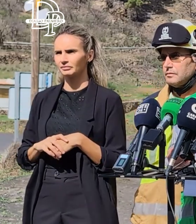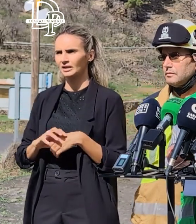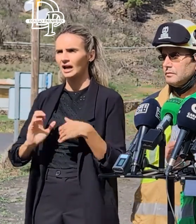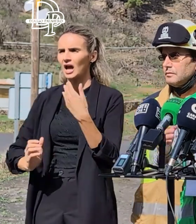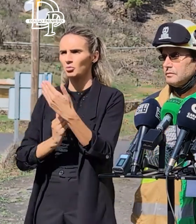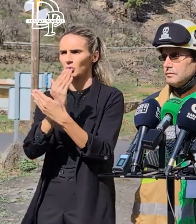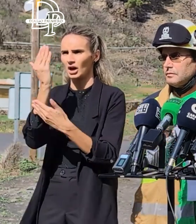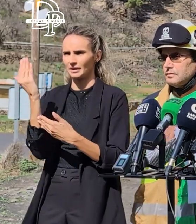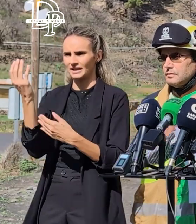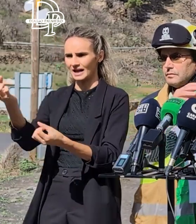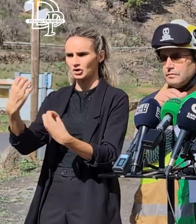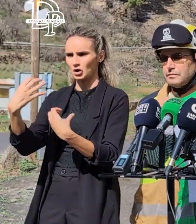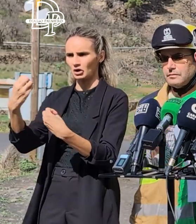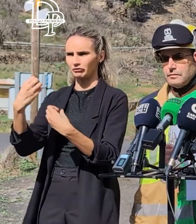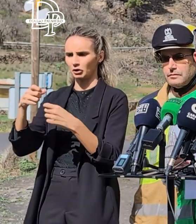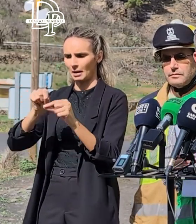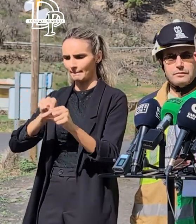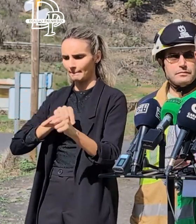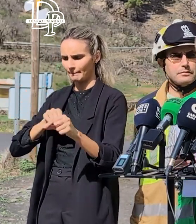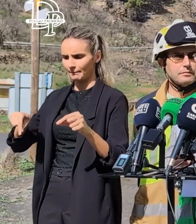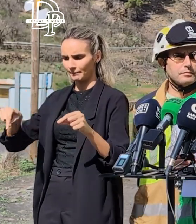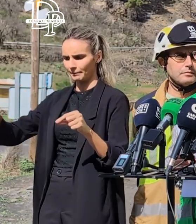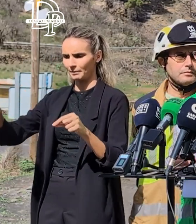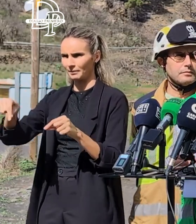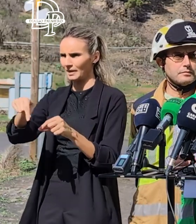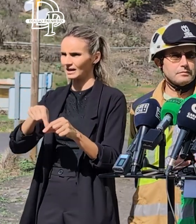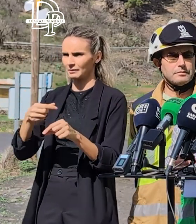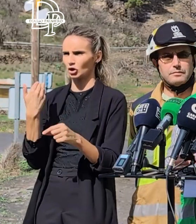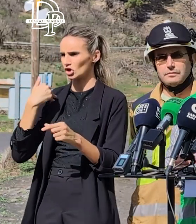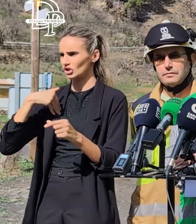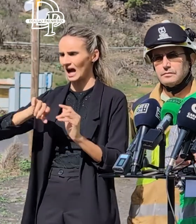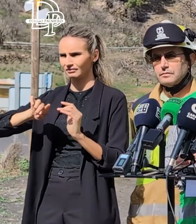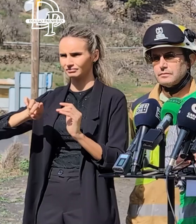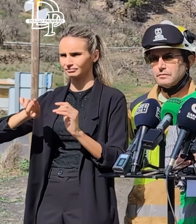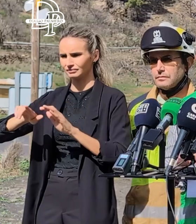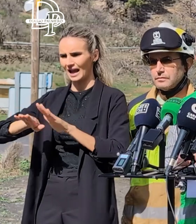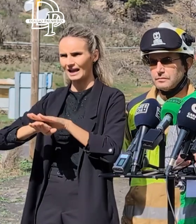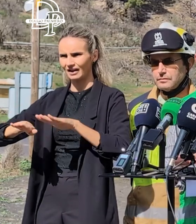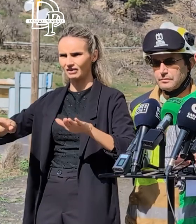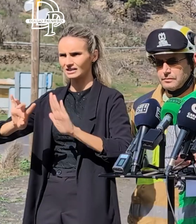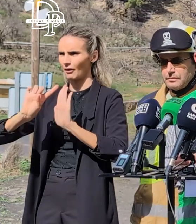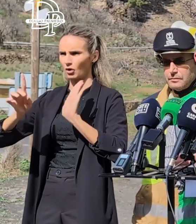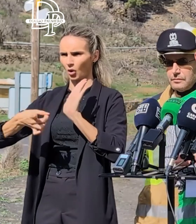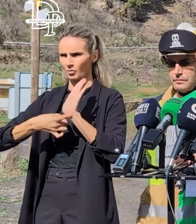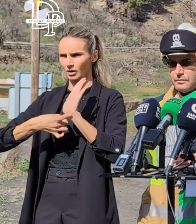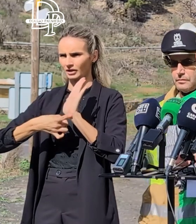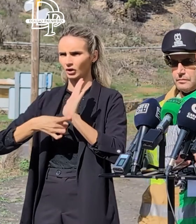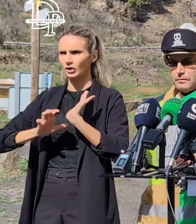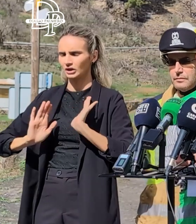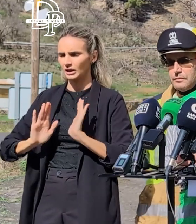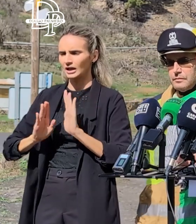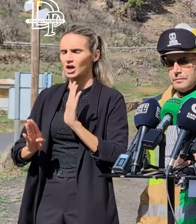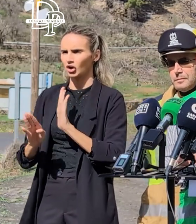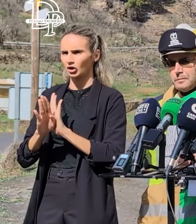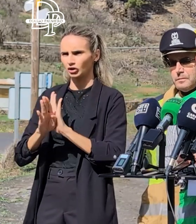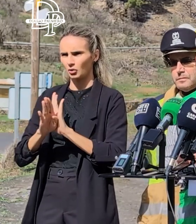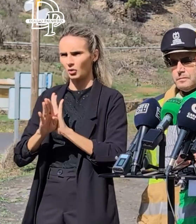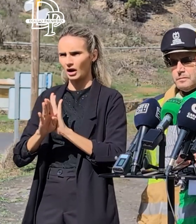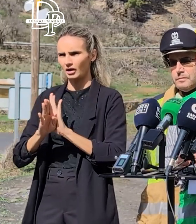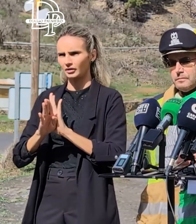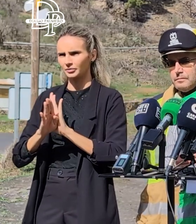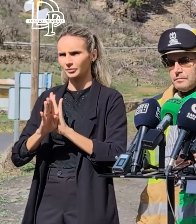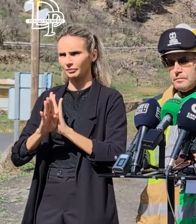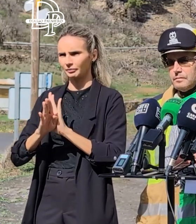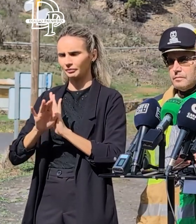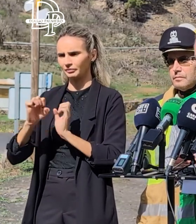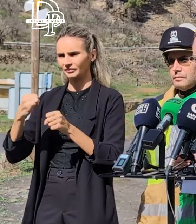nos informan de que el perímetro se encuentra totalmente estabilizado y bueno, se continúa con